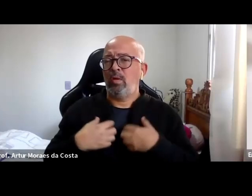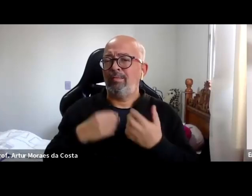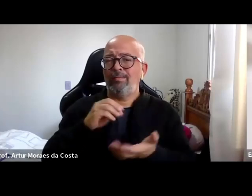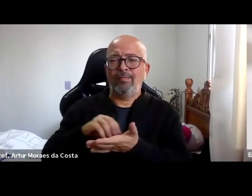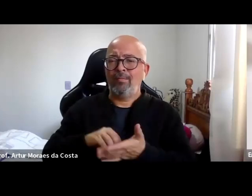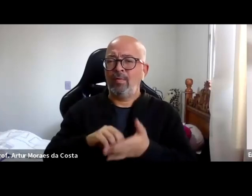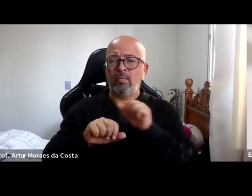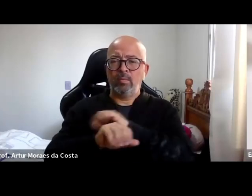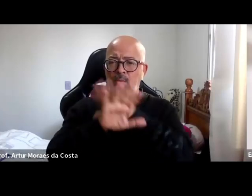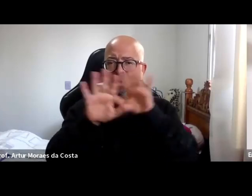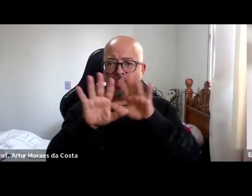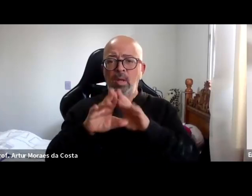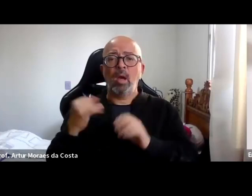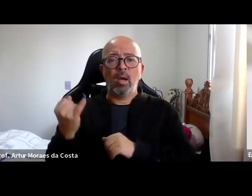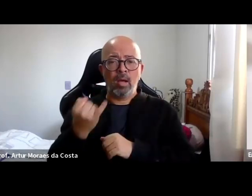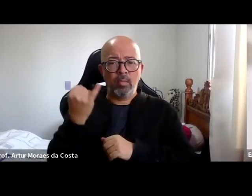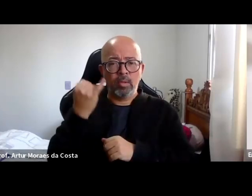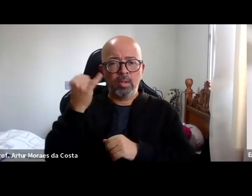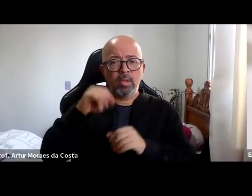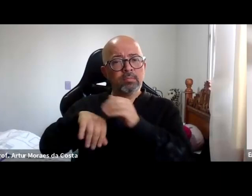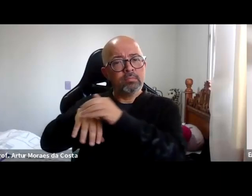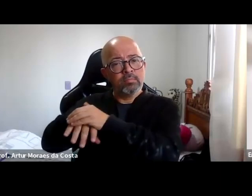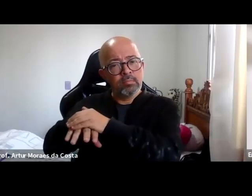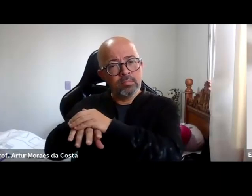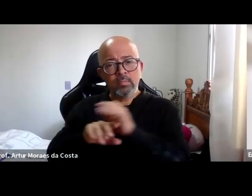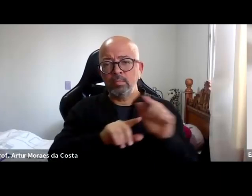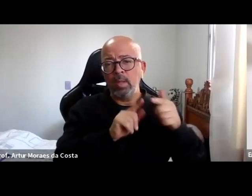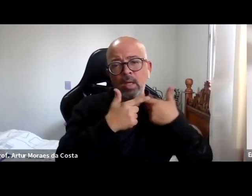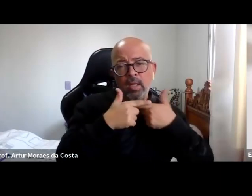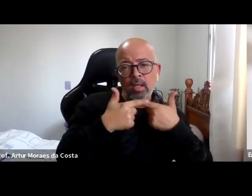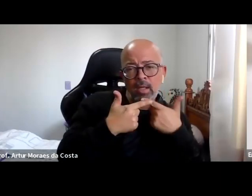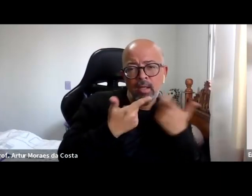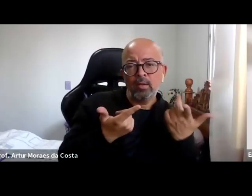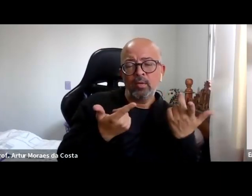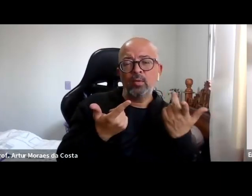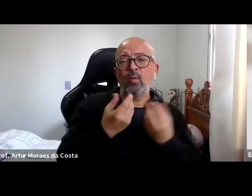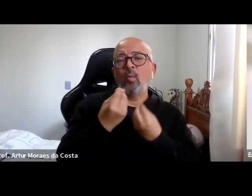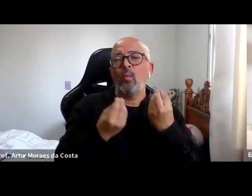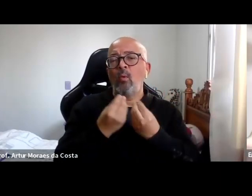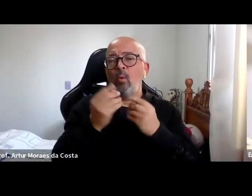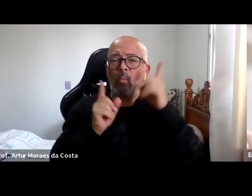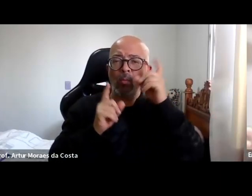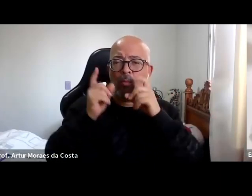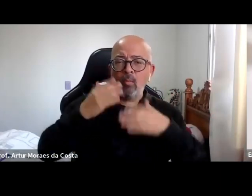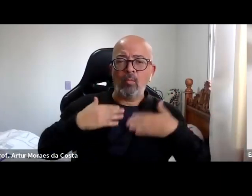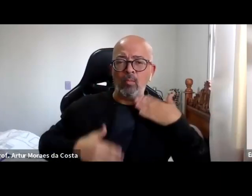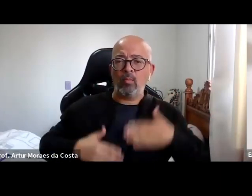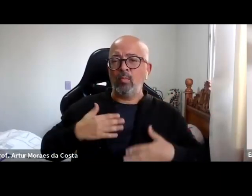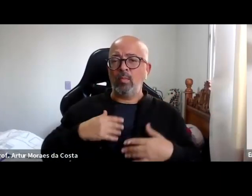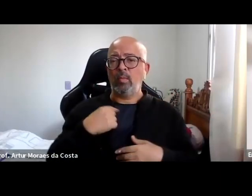Daniel O sea a veces se nos olvida eso cuando Ellos hablan y comunican qué está